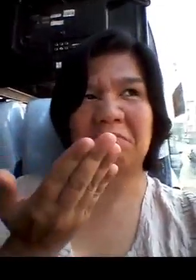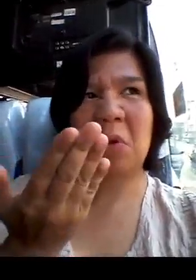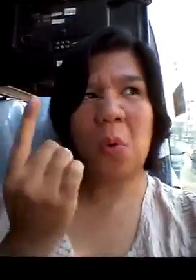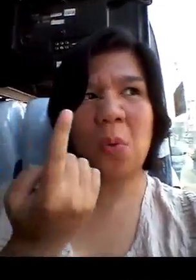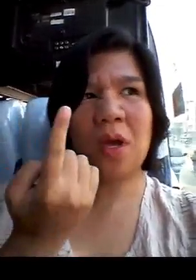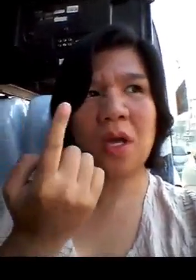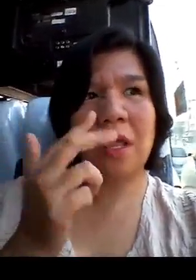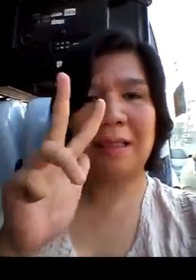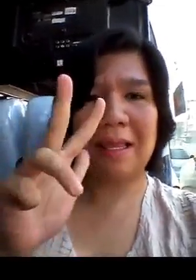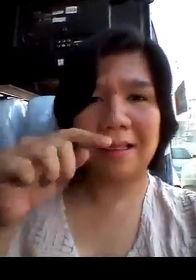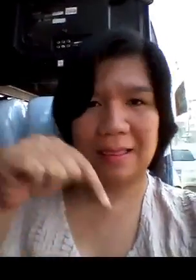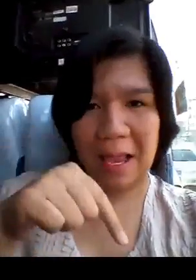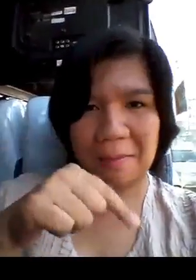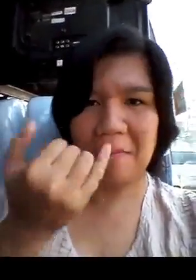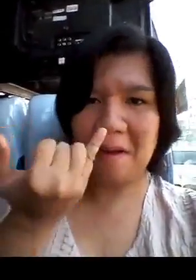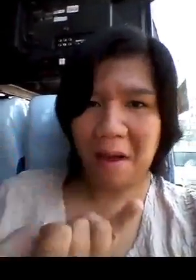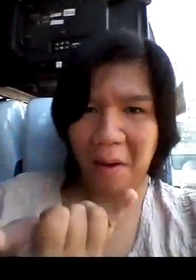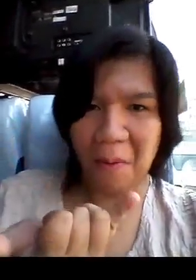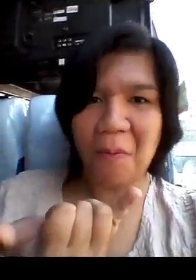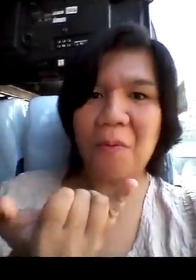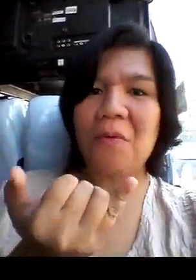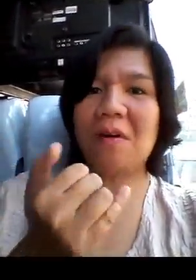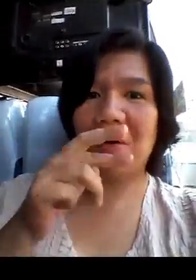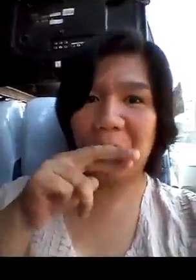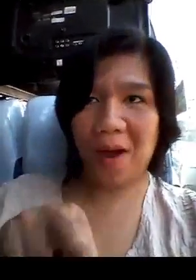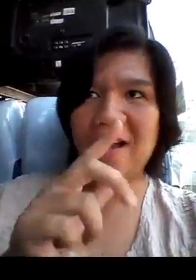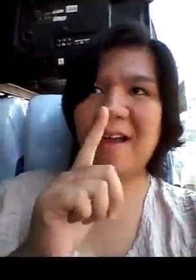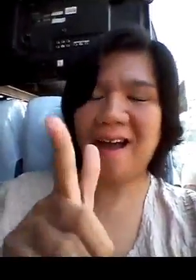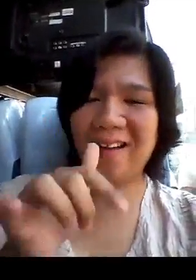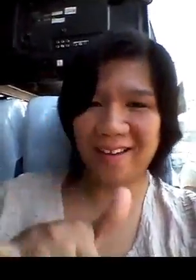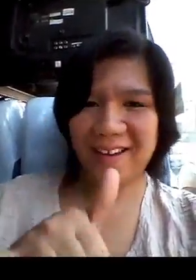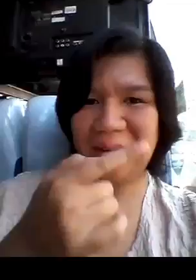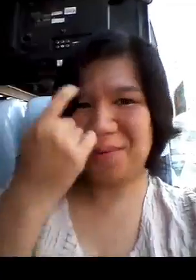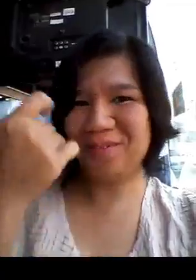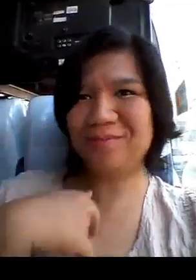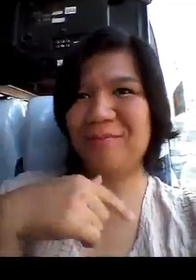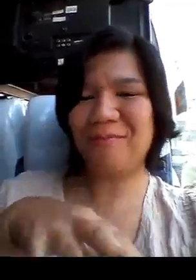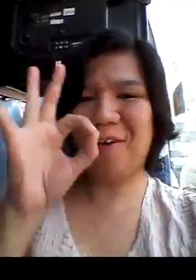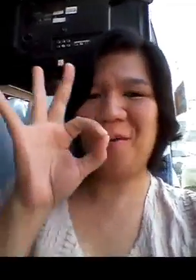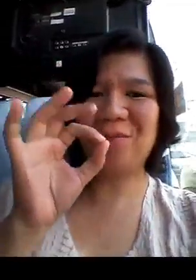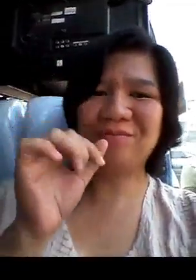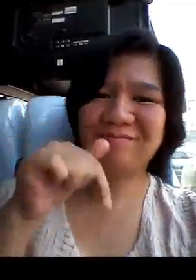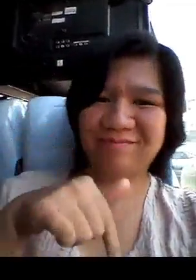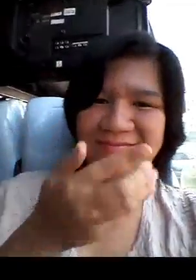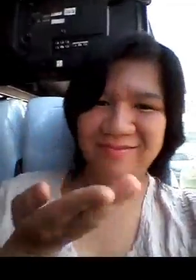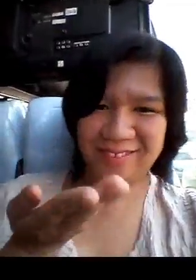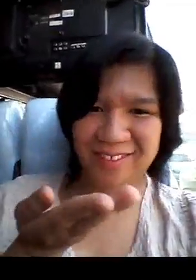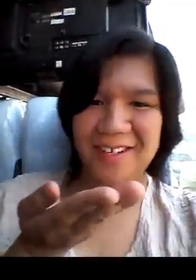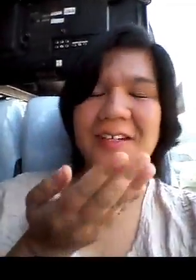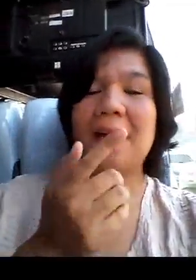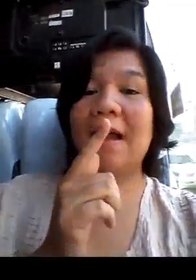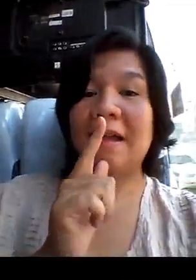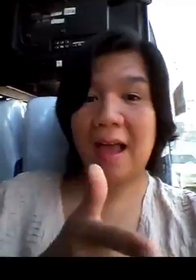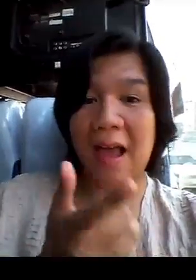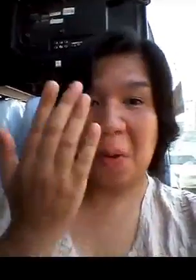RRCG na magkaroon ng pink bus ay mas lalo pang magbibigyan ng pagkakataong makasakay ang mas